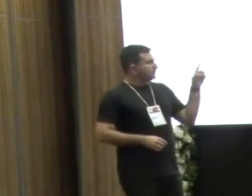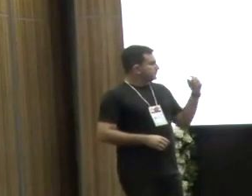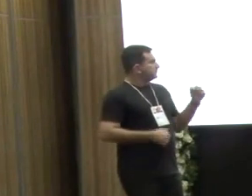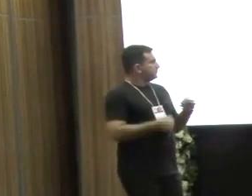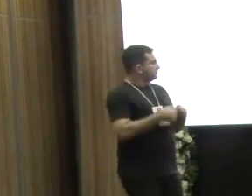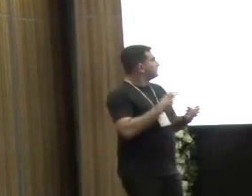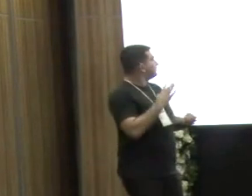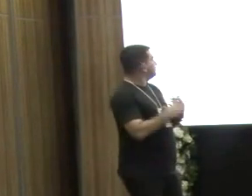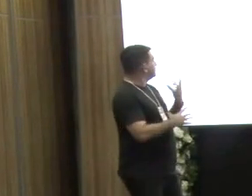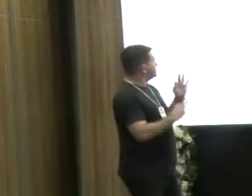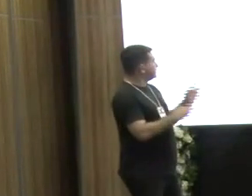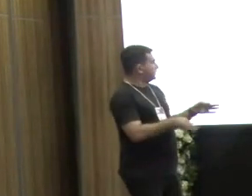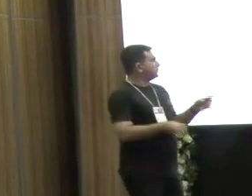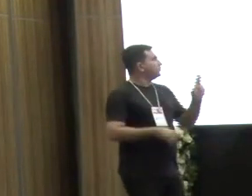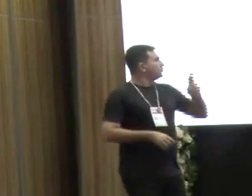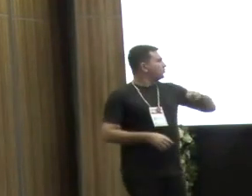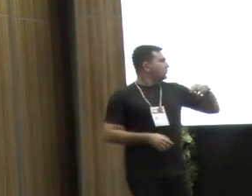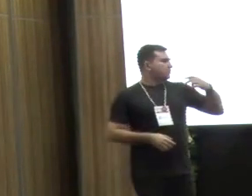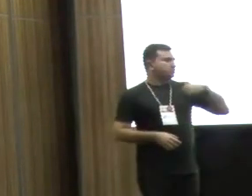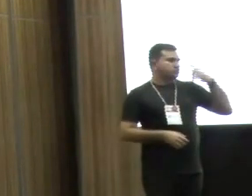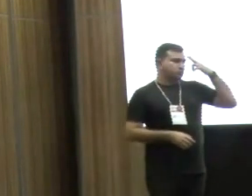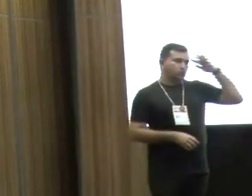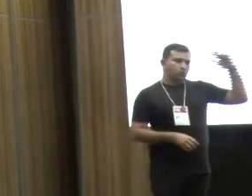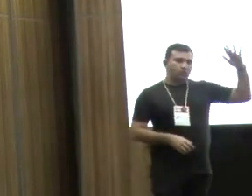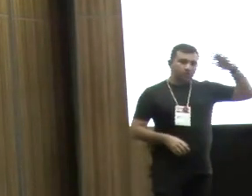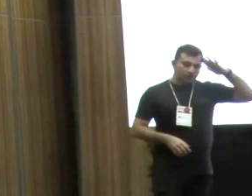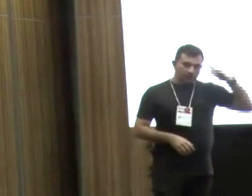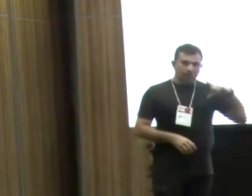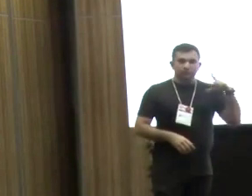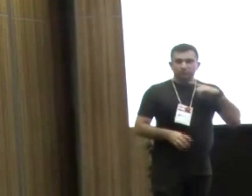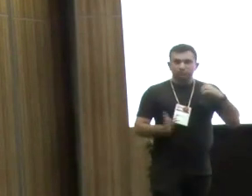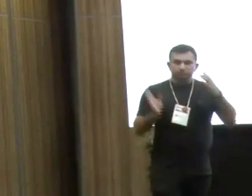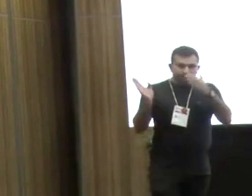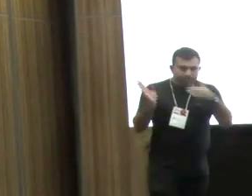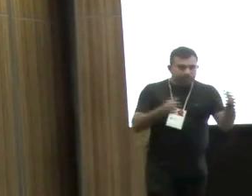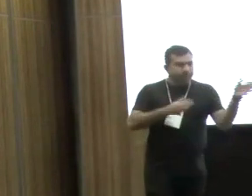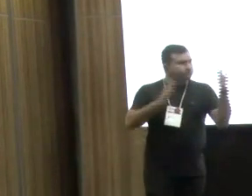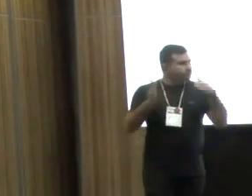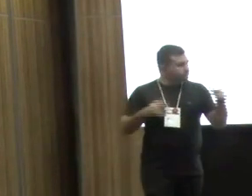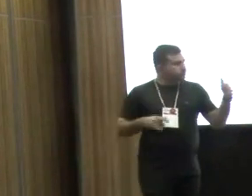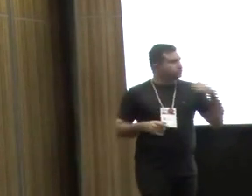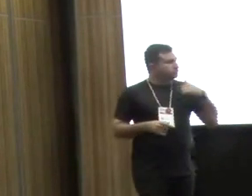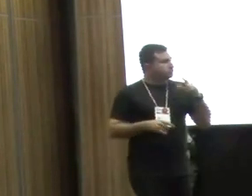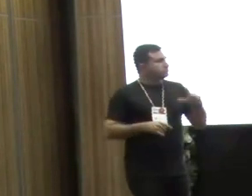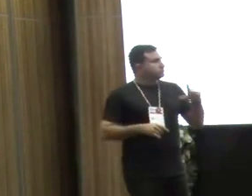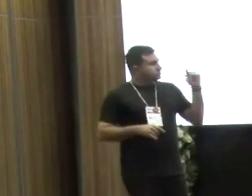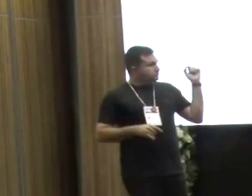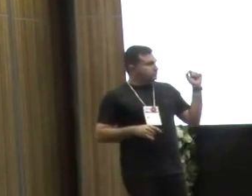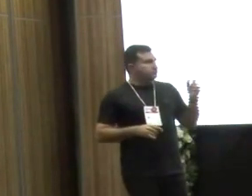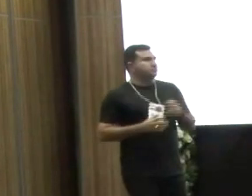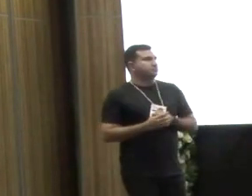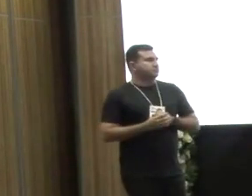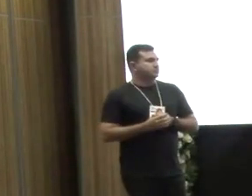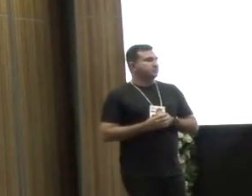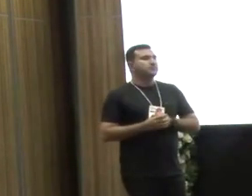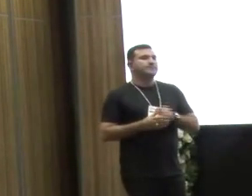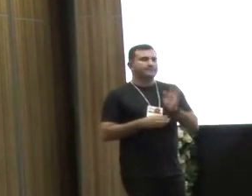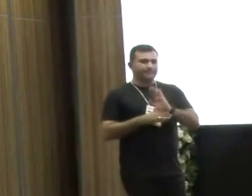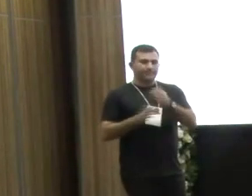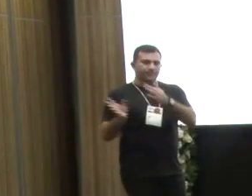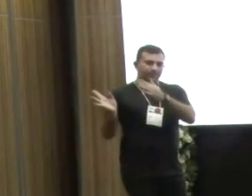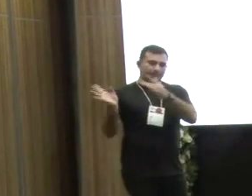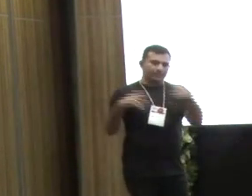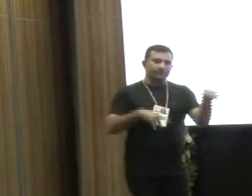Me Sonharam. Ele tem vários trechos, eu escolhi o próprio trailer, e eu gostaria que